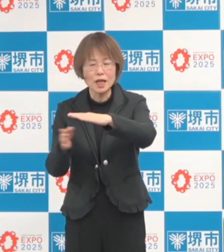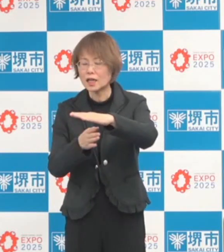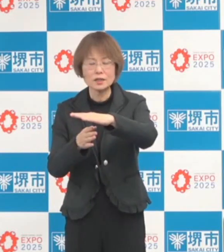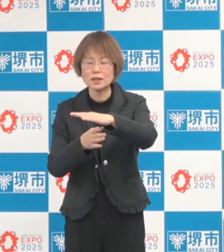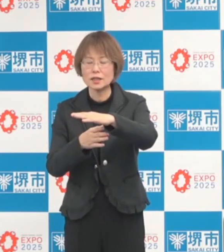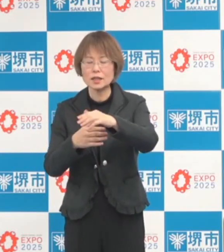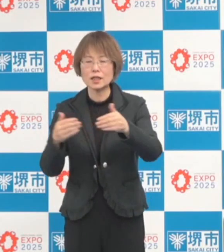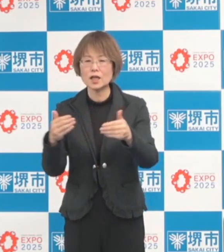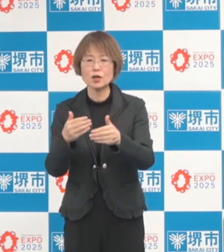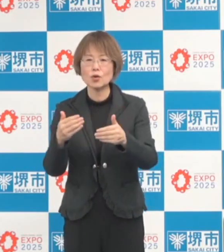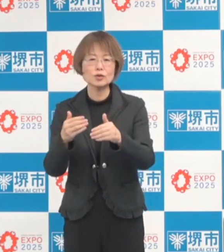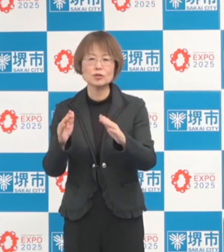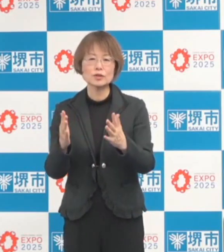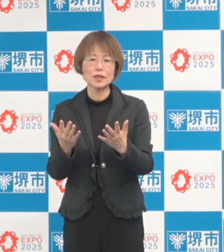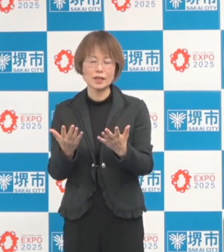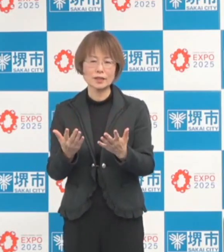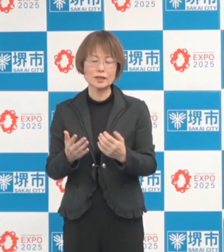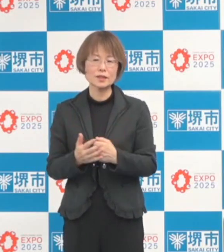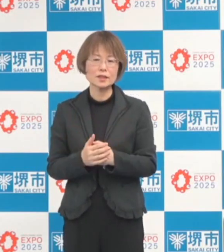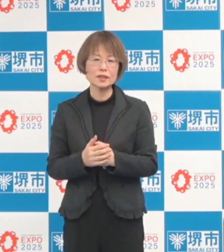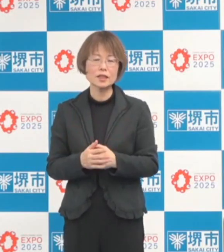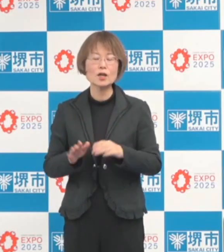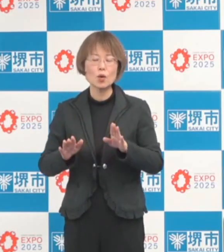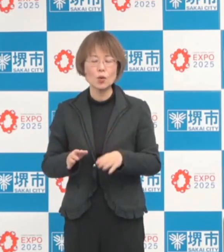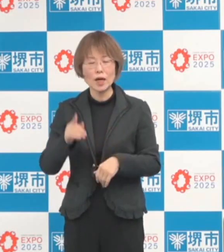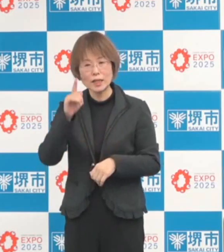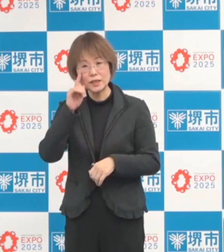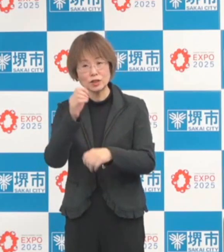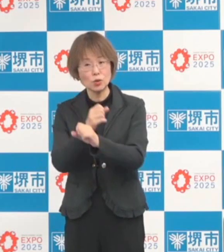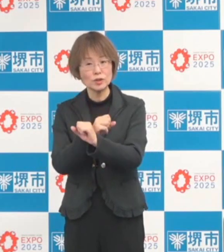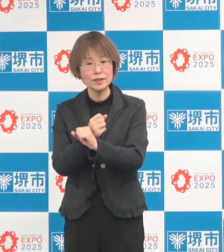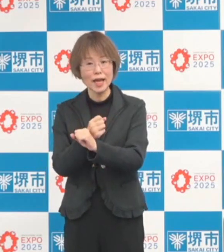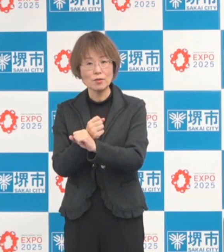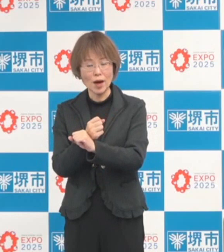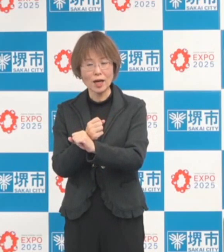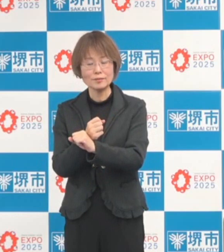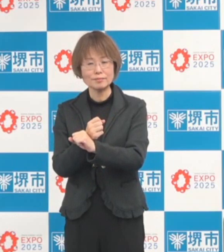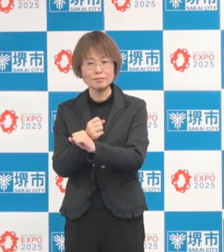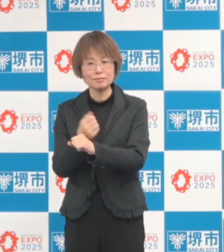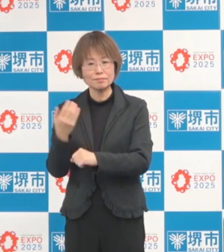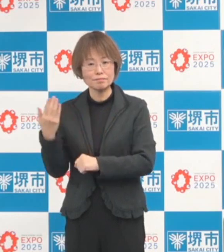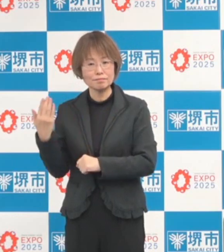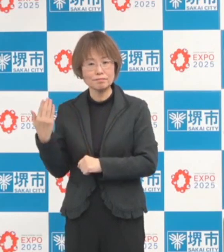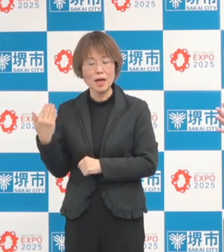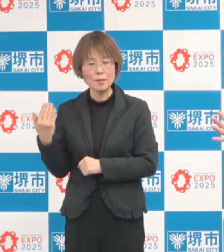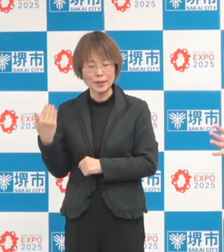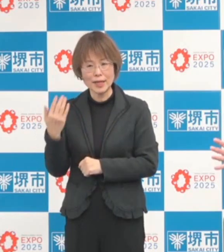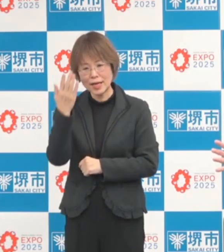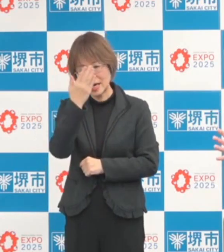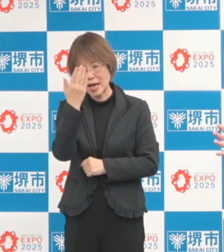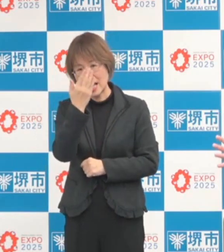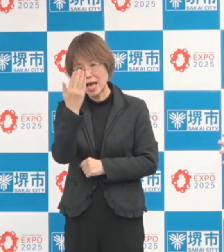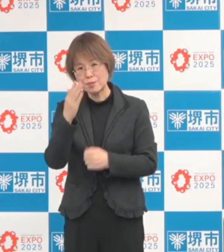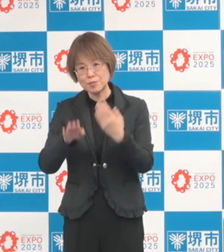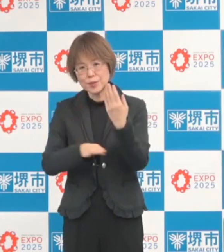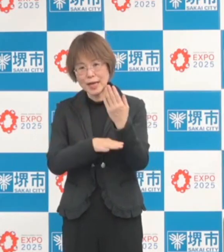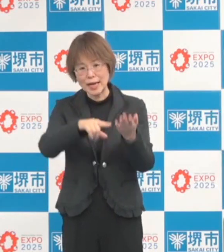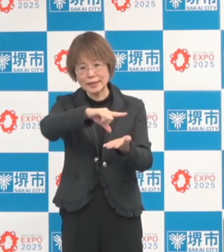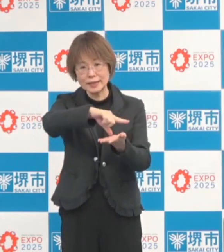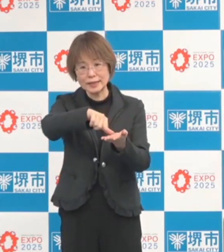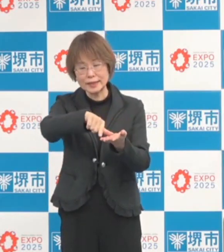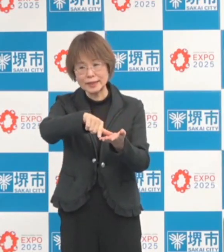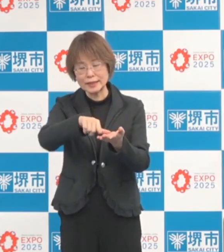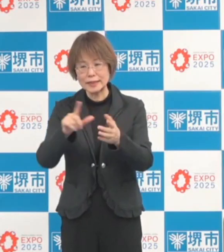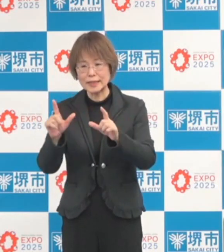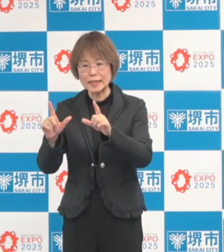ません。ですので今回のこの実証実験というのは、やはり今まで三原地域、三原